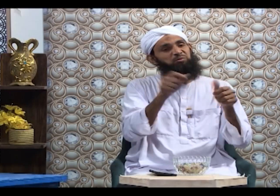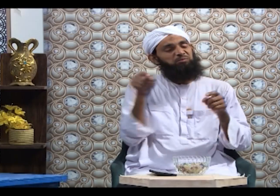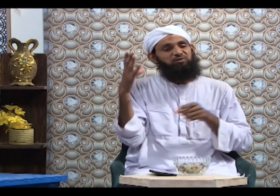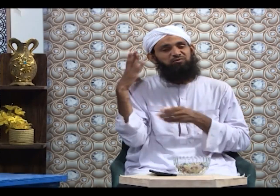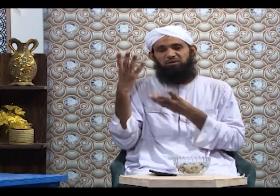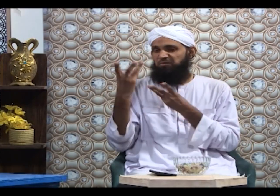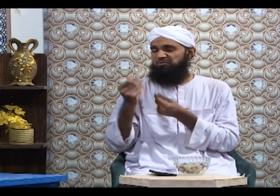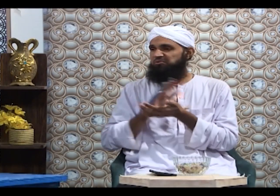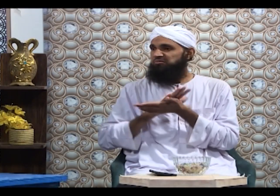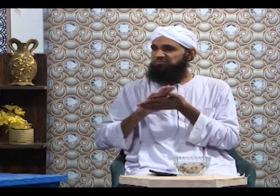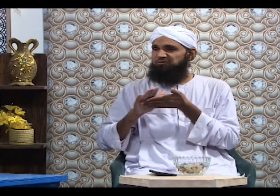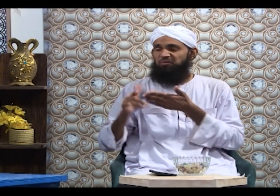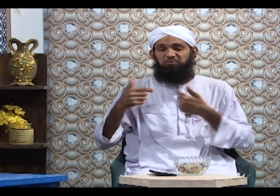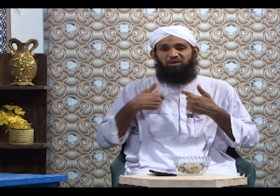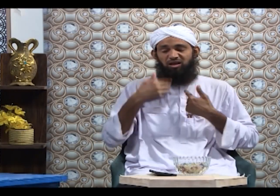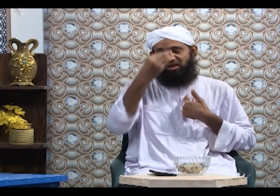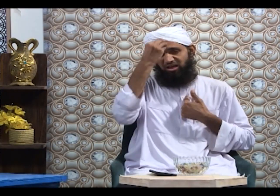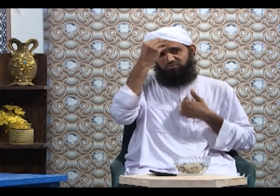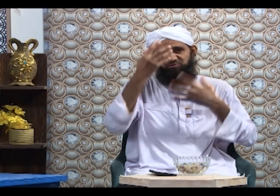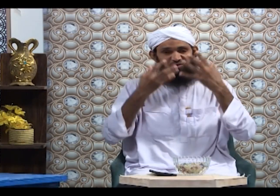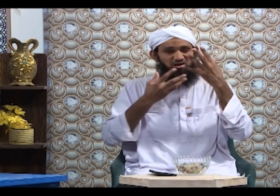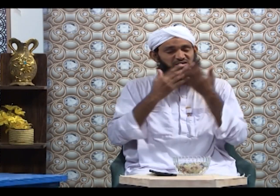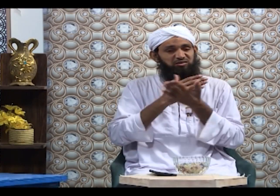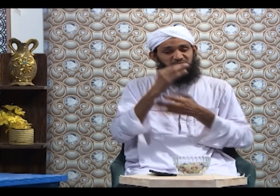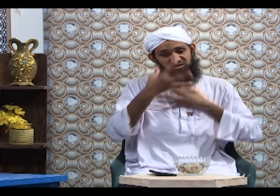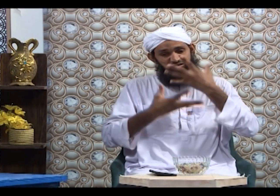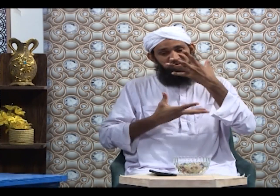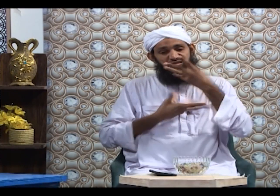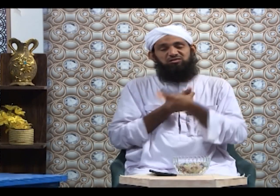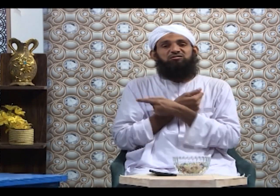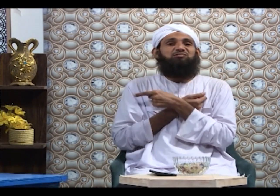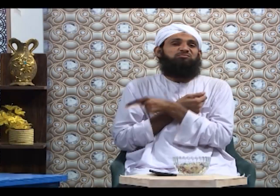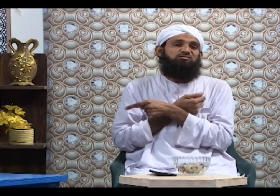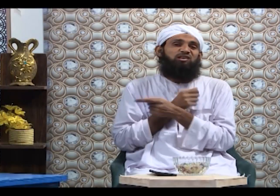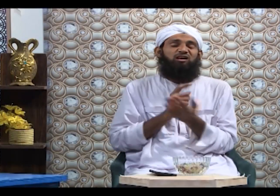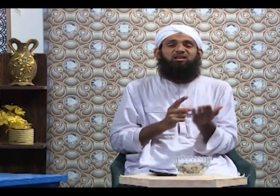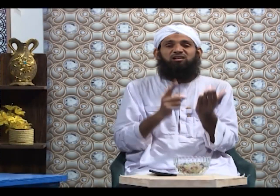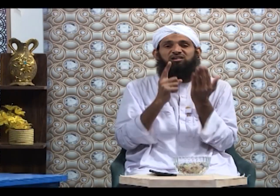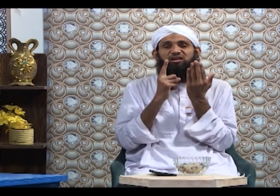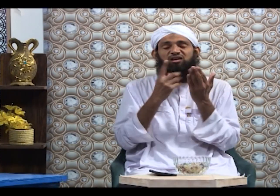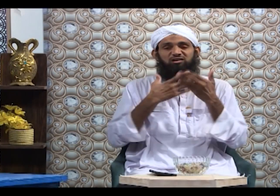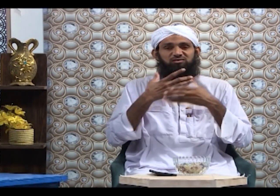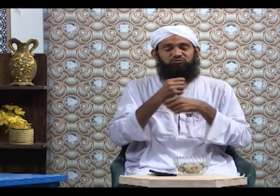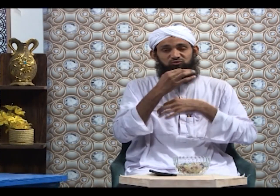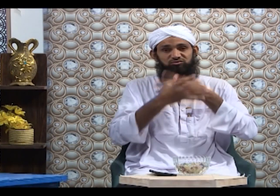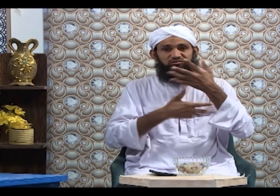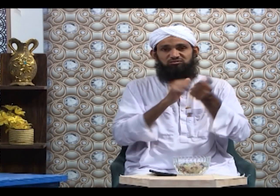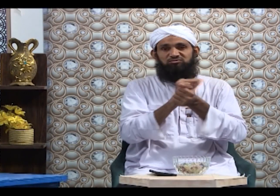اور یہ ان یعنی گھر والوں کی وجہ سے جہنم میں چلا گیا، الہی جہنم سے آزاد کر دے، میں فردوس